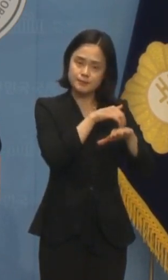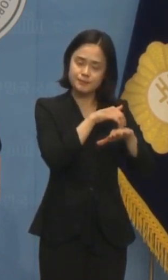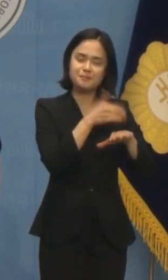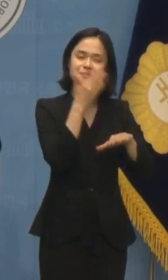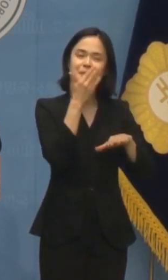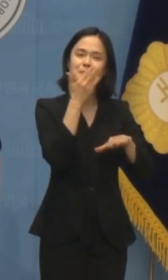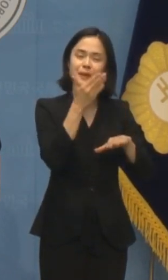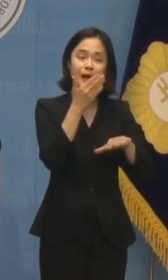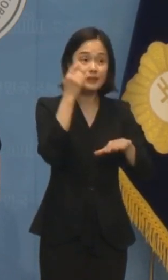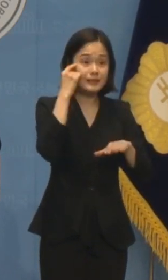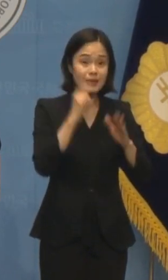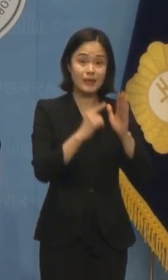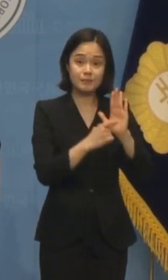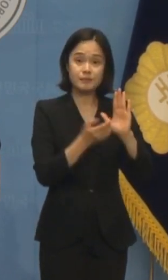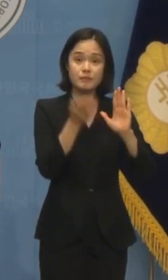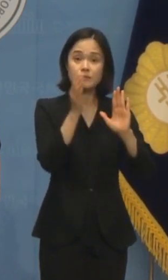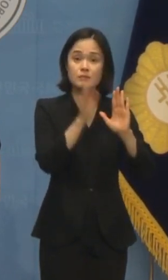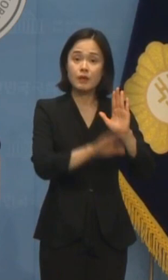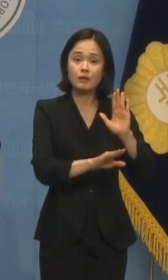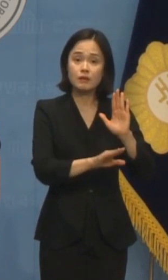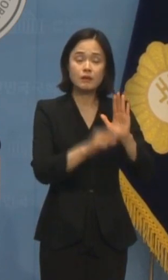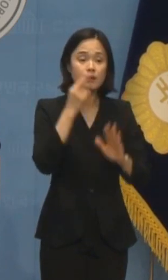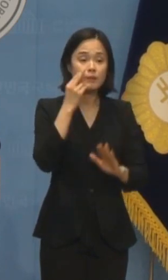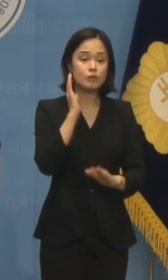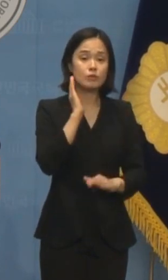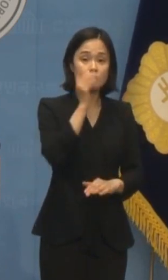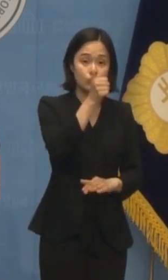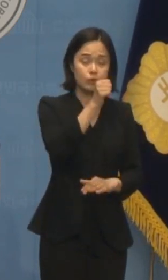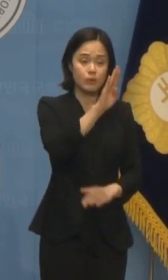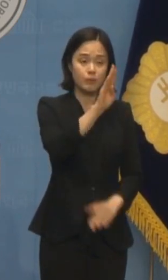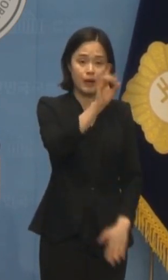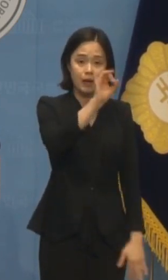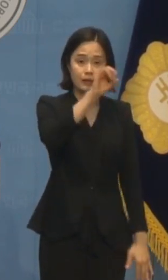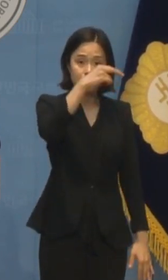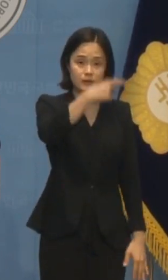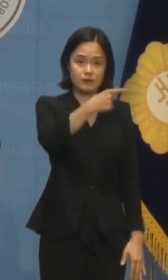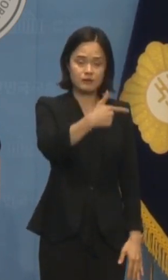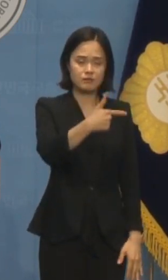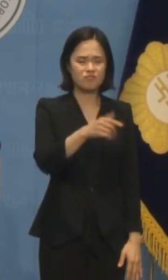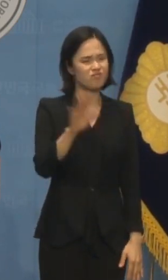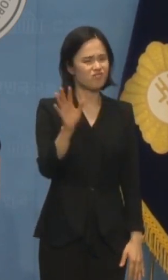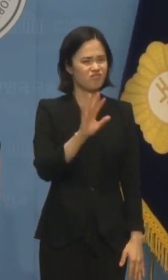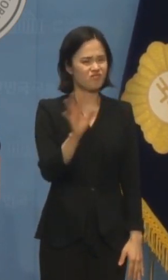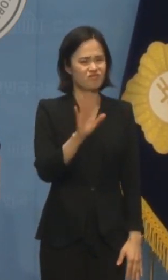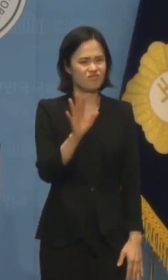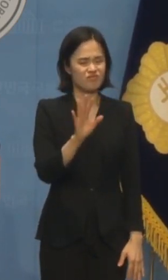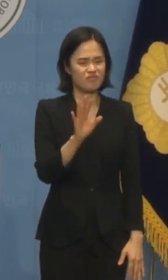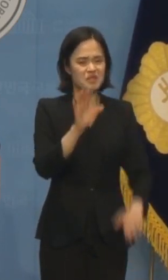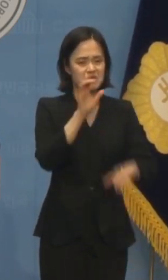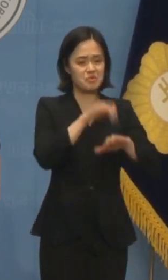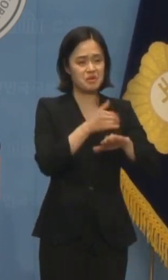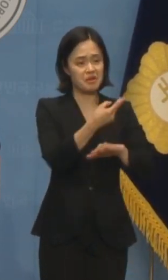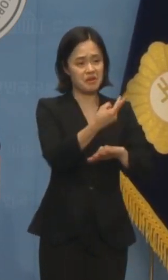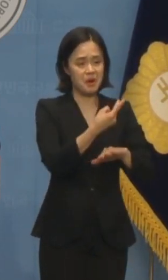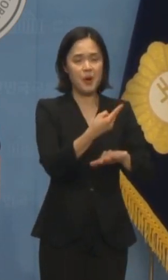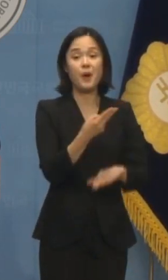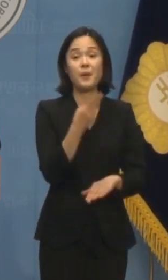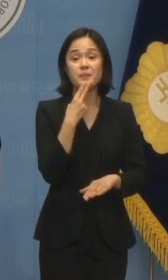당일 돌아온 바이든 대통령의 답변입니다. 시차도 없는 즉각적인